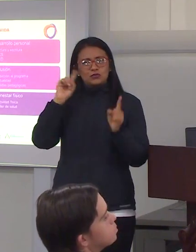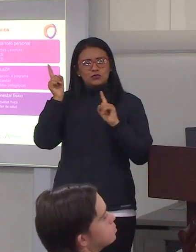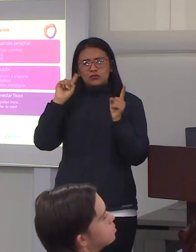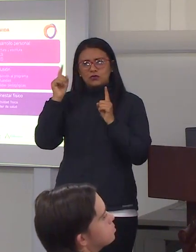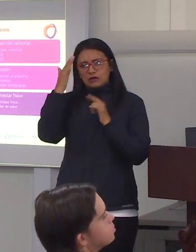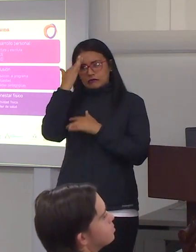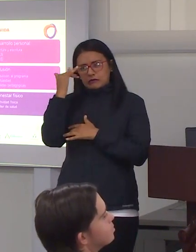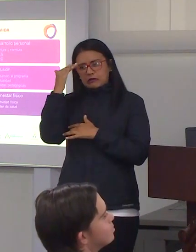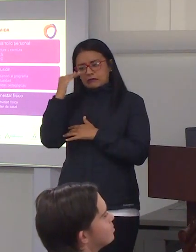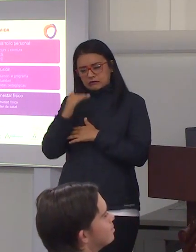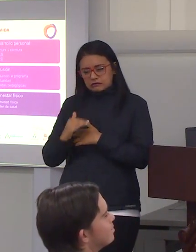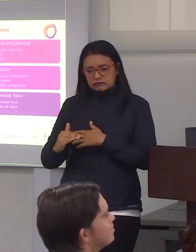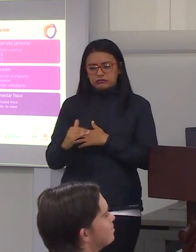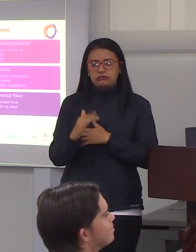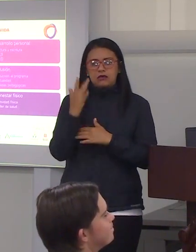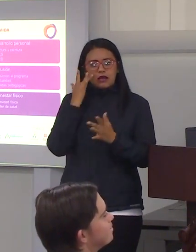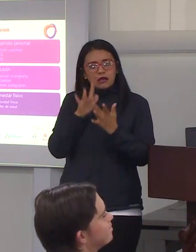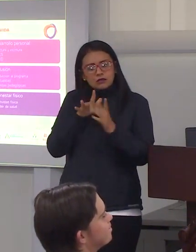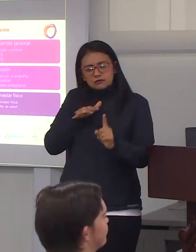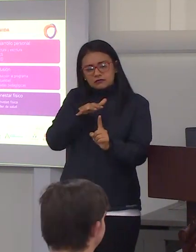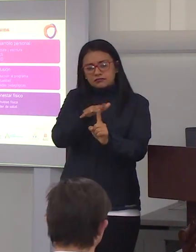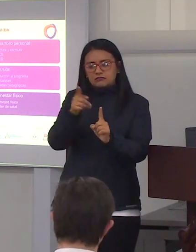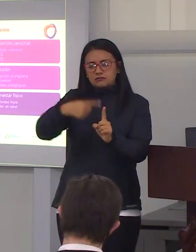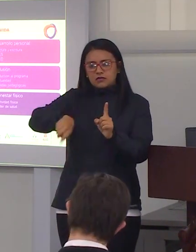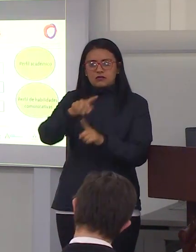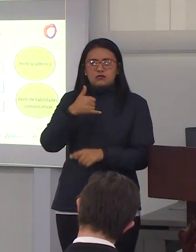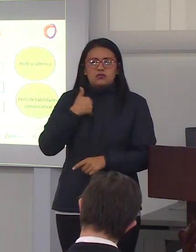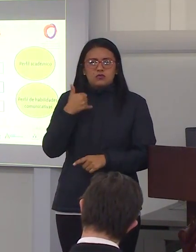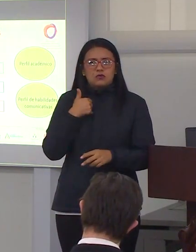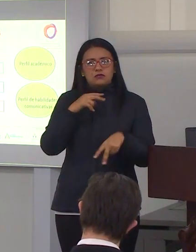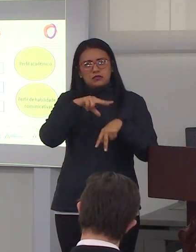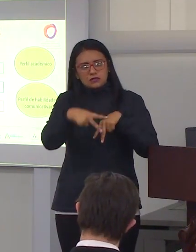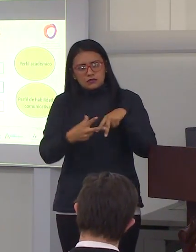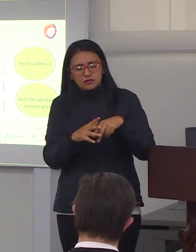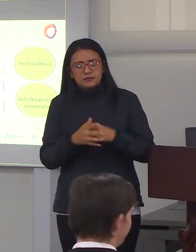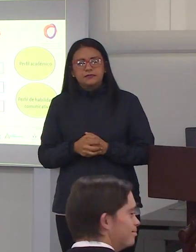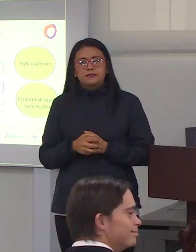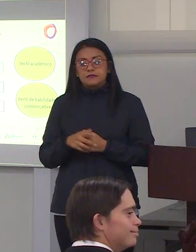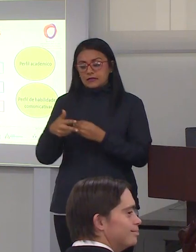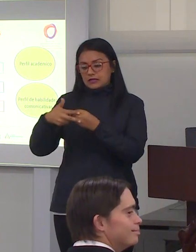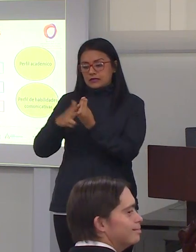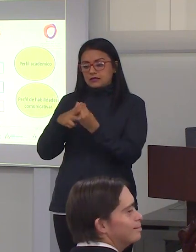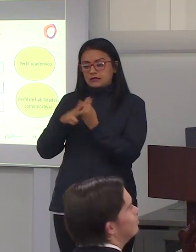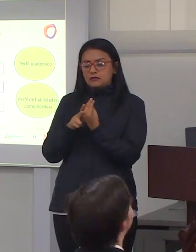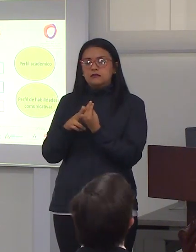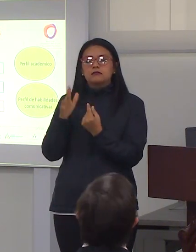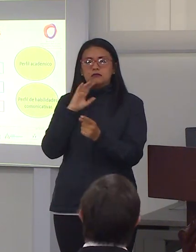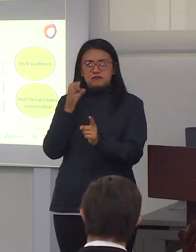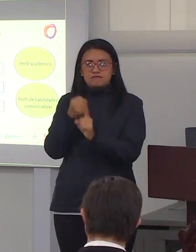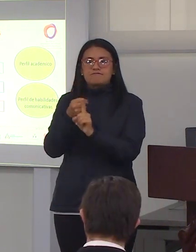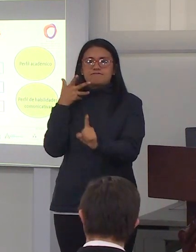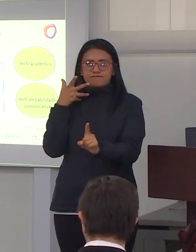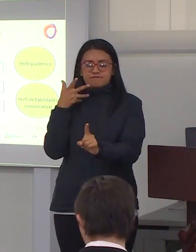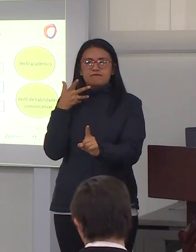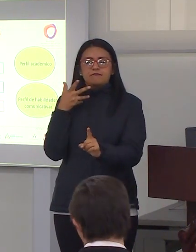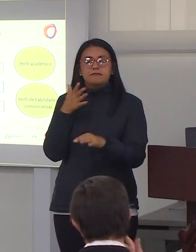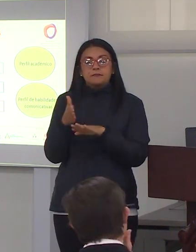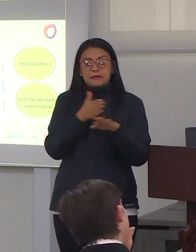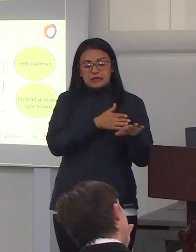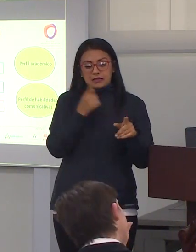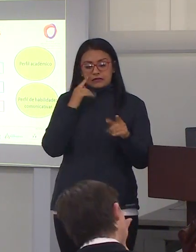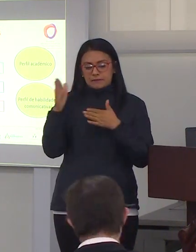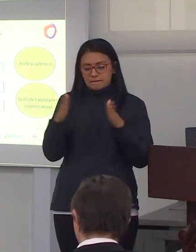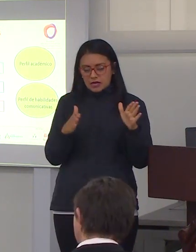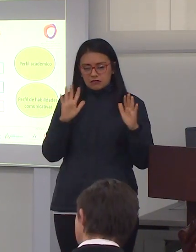el potencial de desarrollo de los muchachos en todas las dimensiones, sigue. Utilizamos estas herramientas para medir impacto, partimos de una